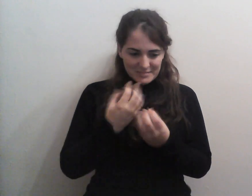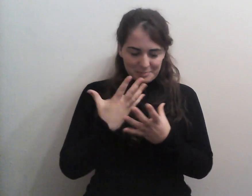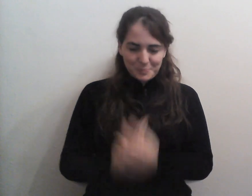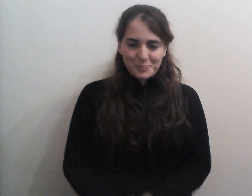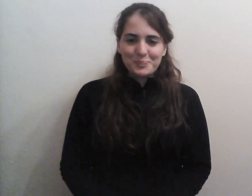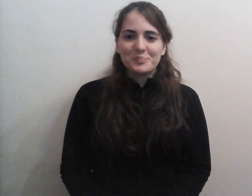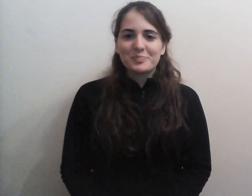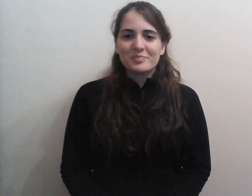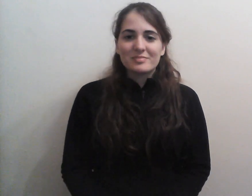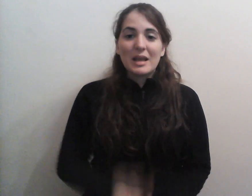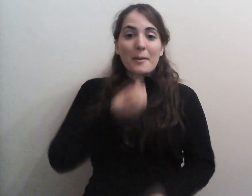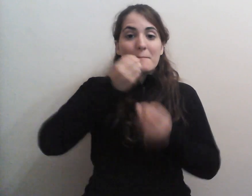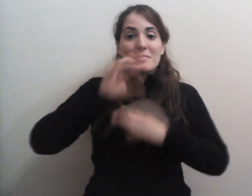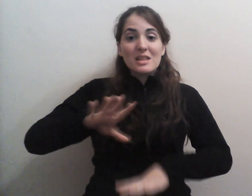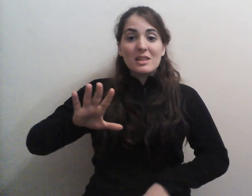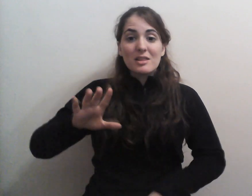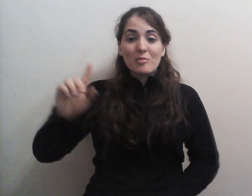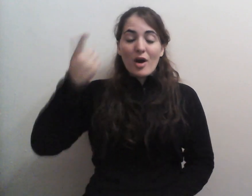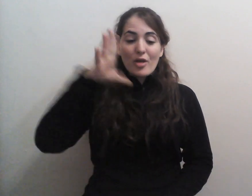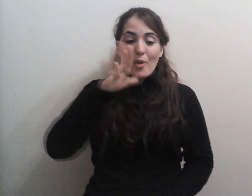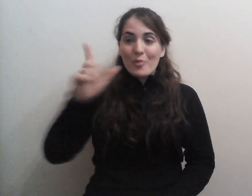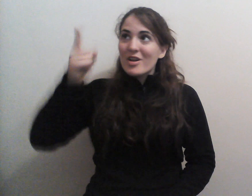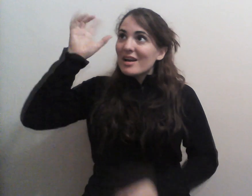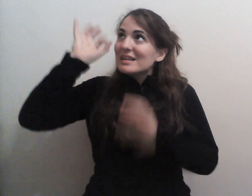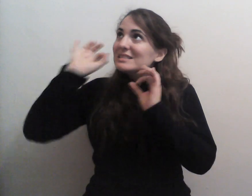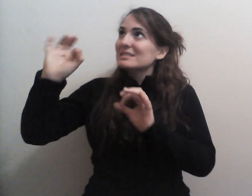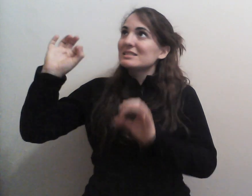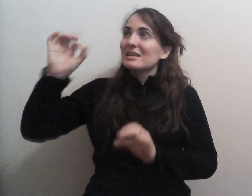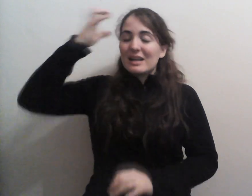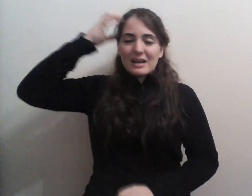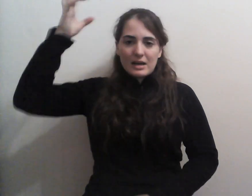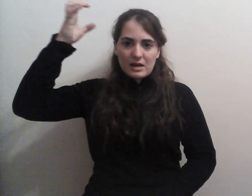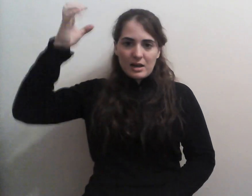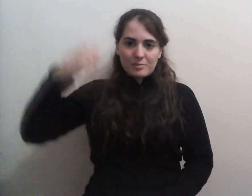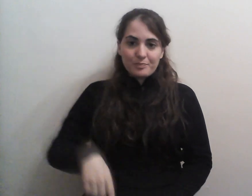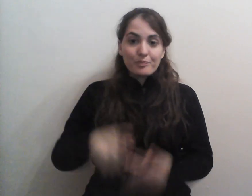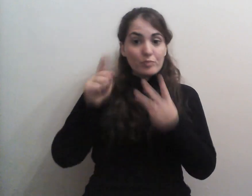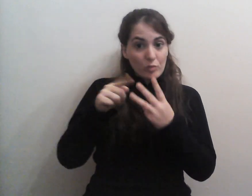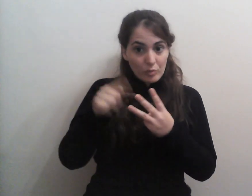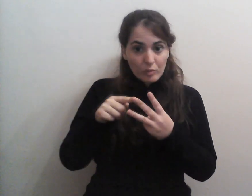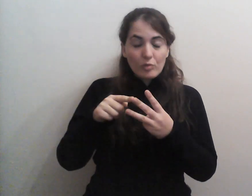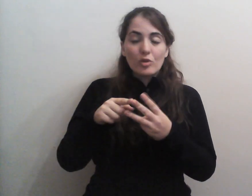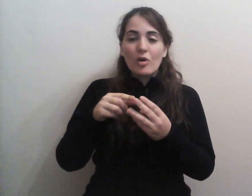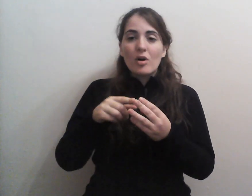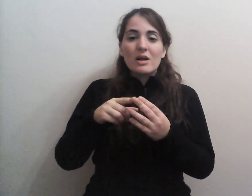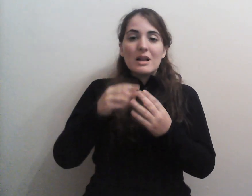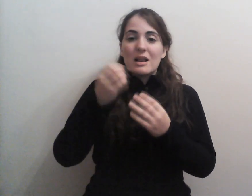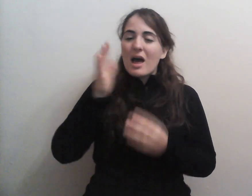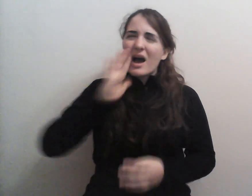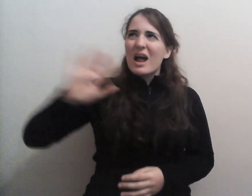Bendecimos a Dios por quien es. Él es Rey, Él es Señor, es digno de adoración. Dos, le alabamos por el nuevo nacimiento, por su